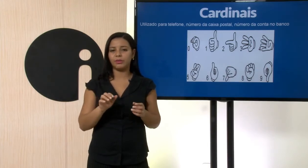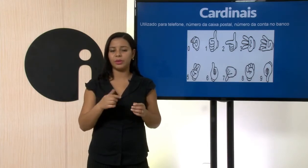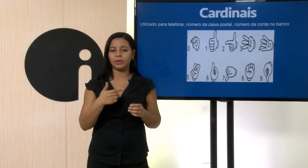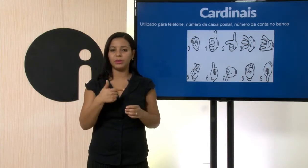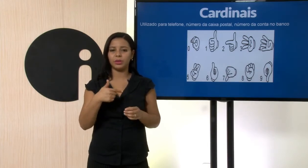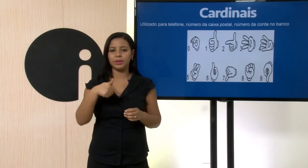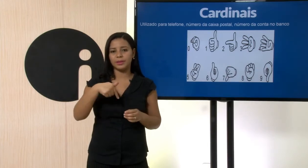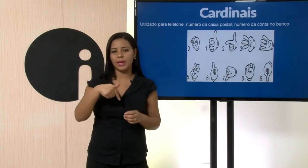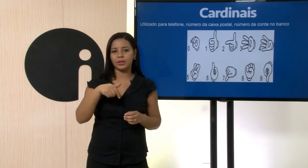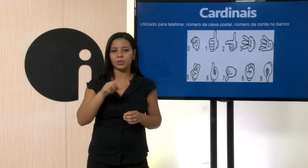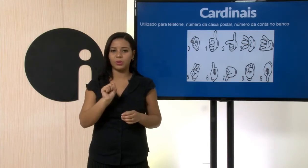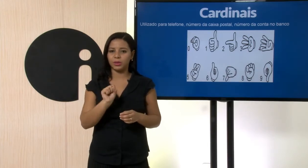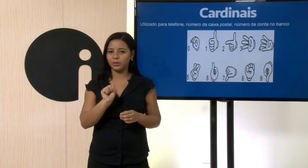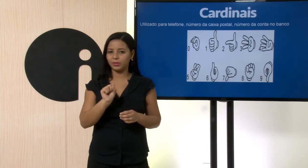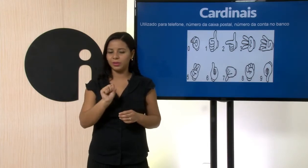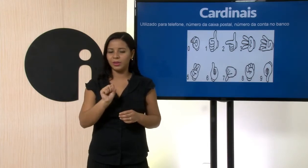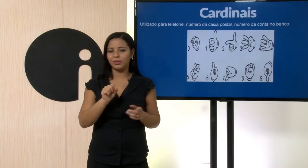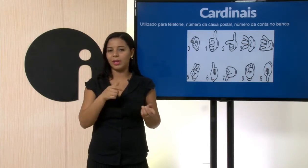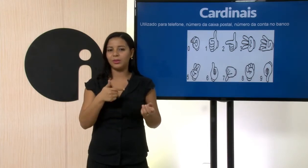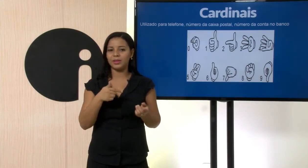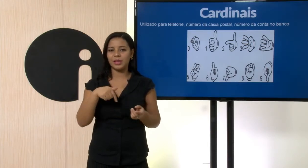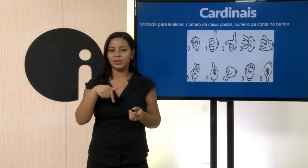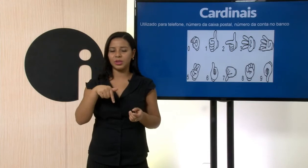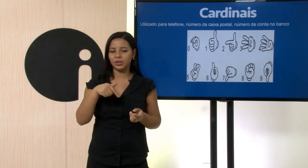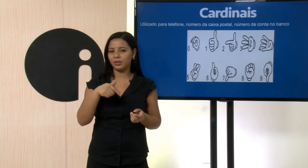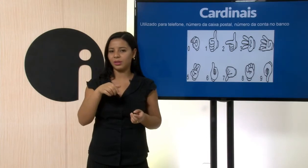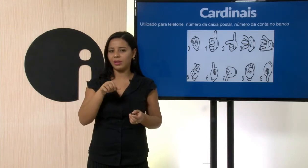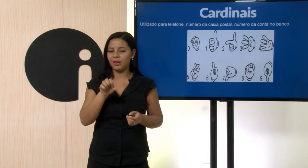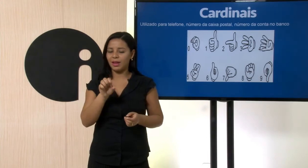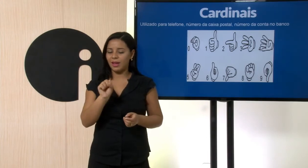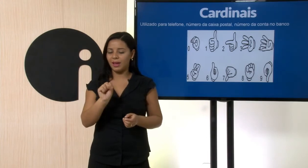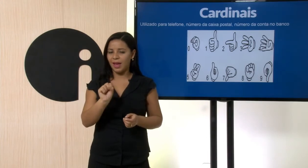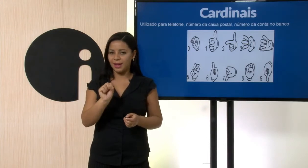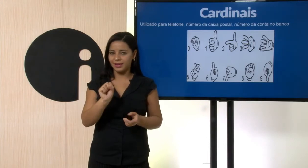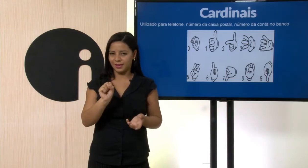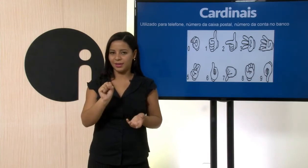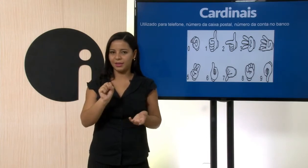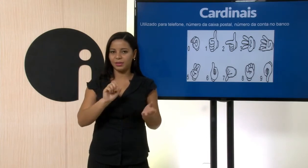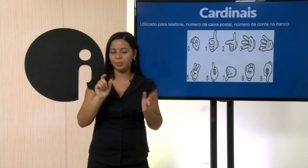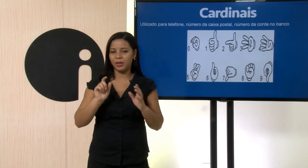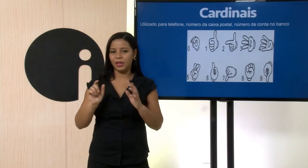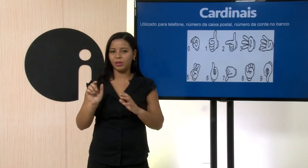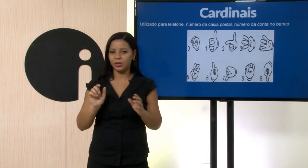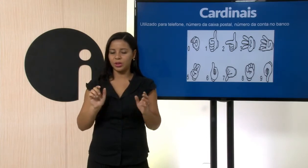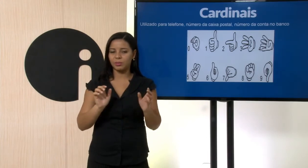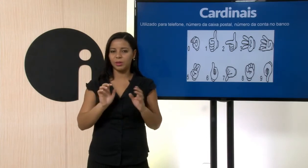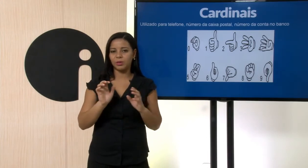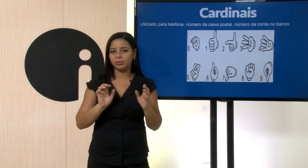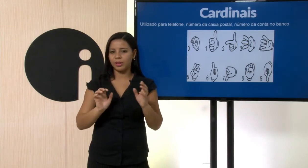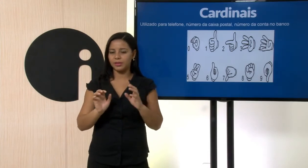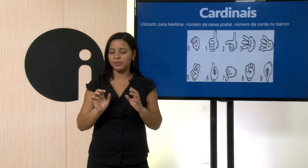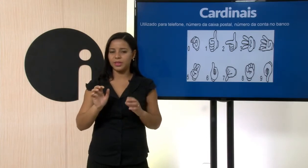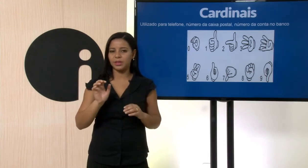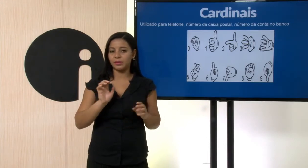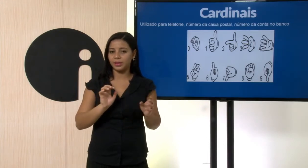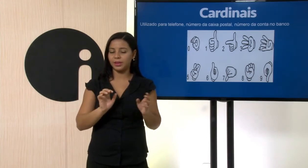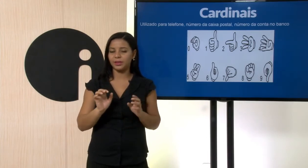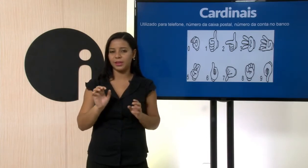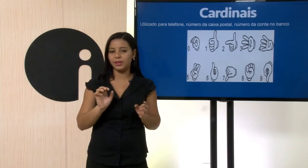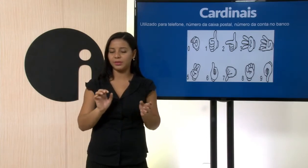telefone 278, não é 27 S, né? Então, pela lógica, pelo contexto, você já vai entender que ele está